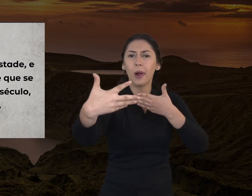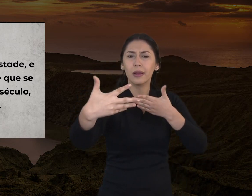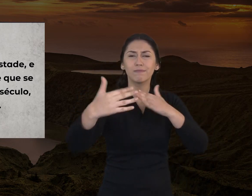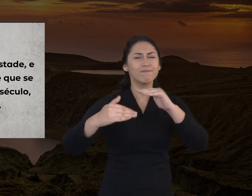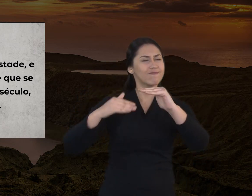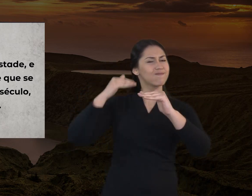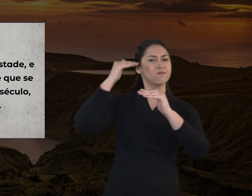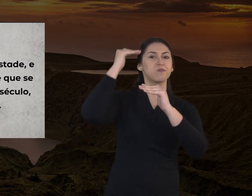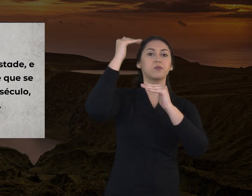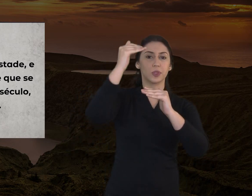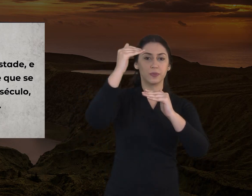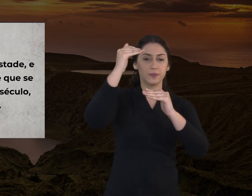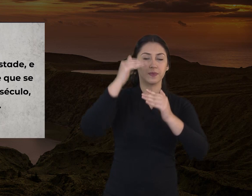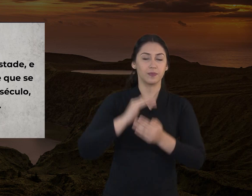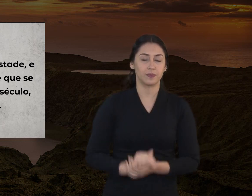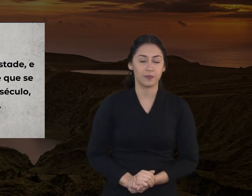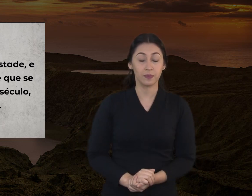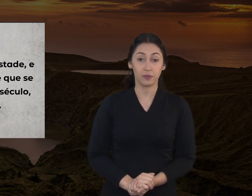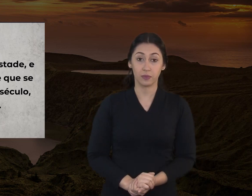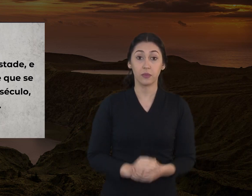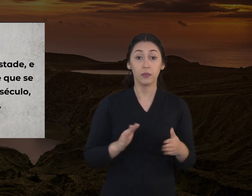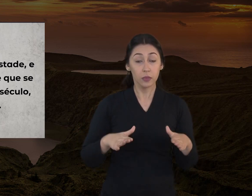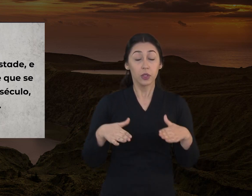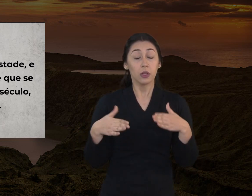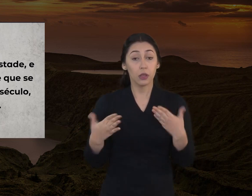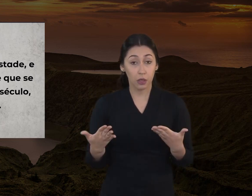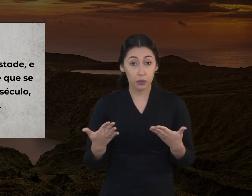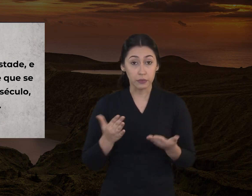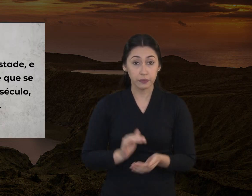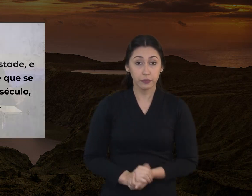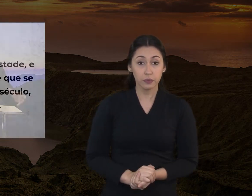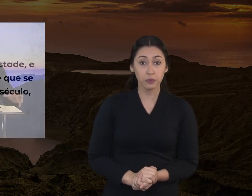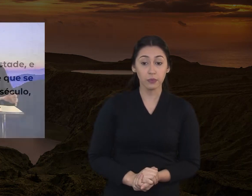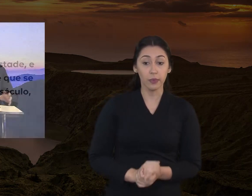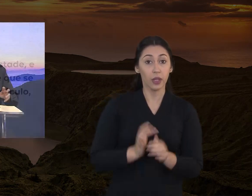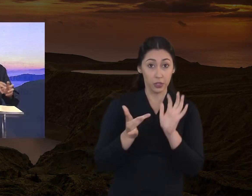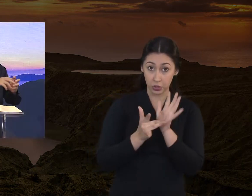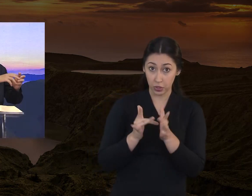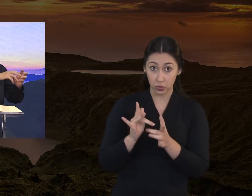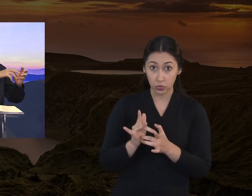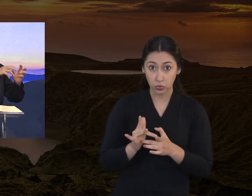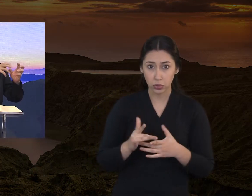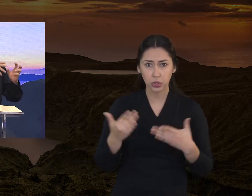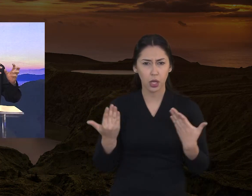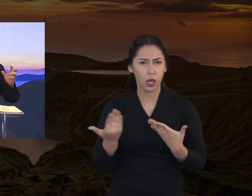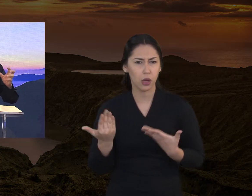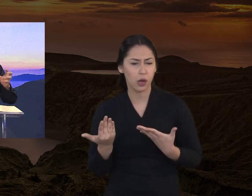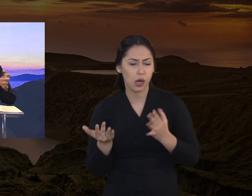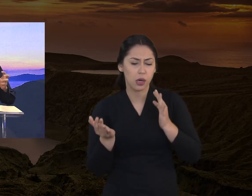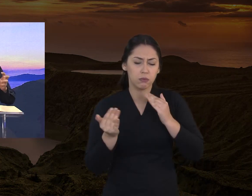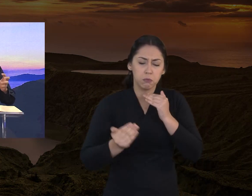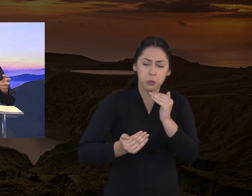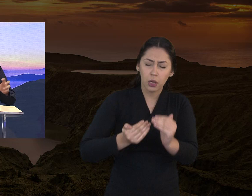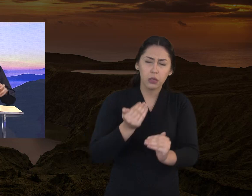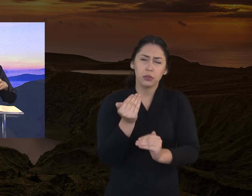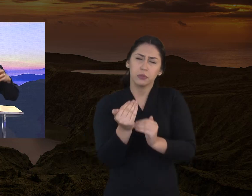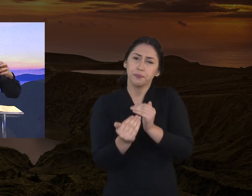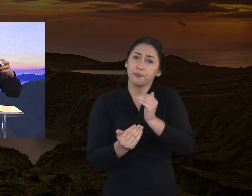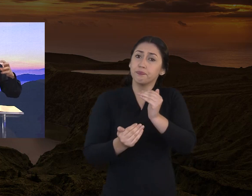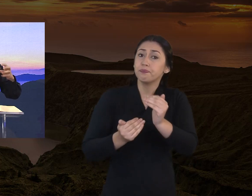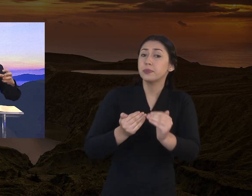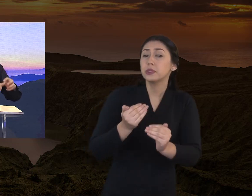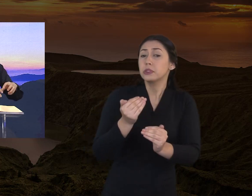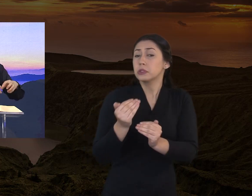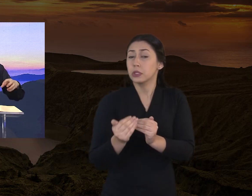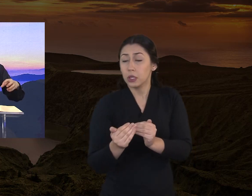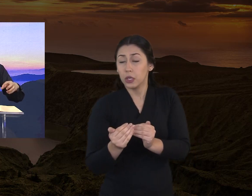no vindouro, né? Então, ele já está, por meio desse processo que Jesus passou,